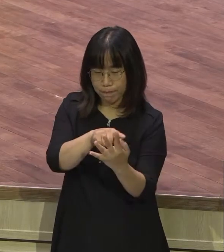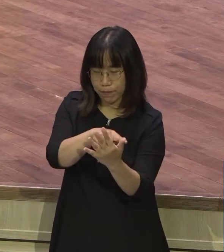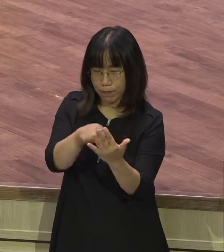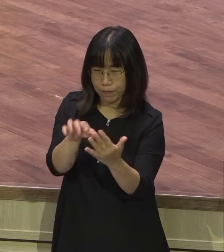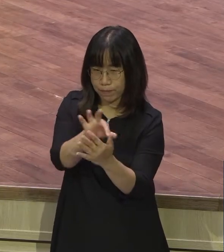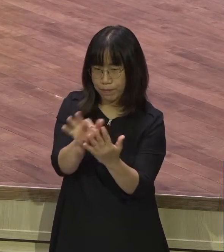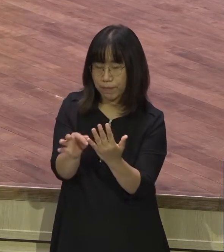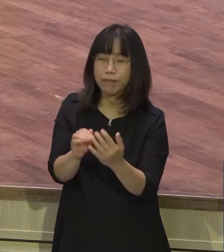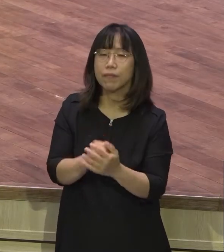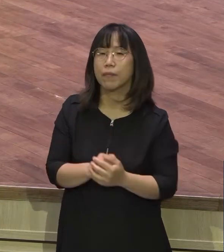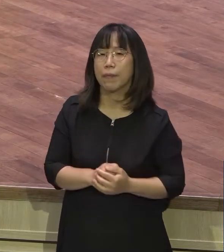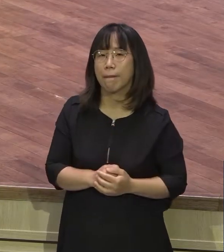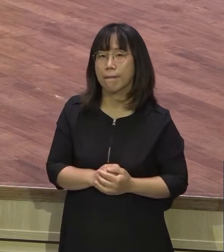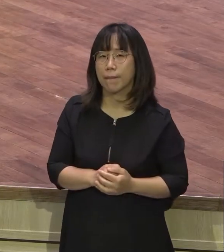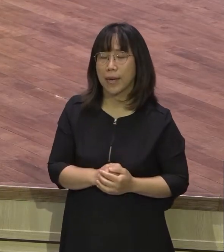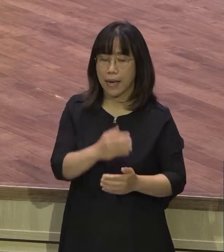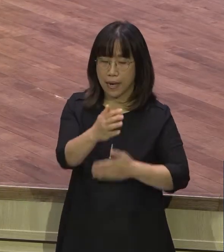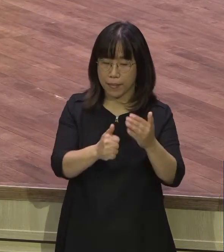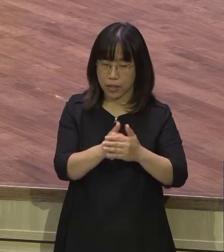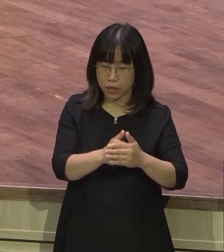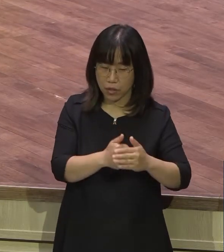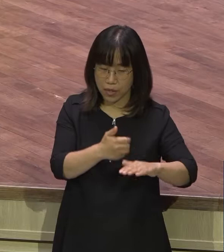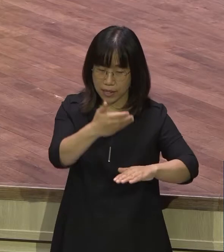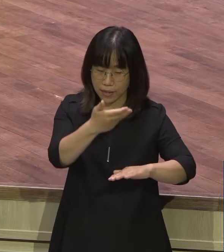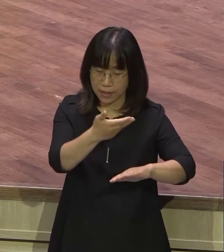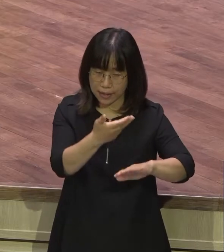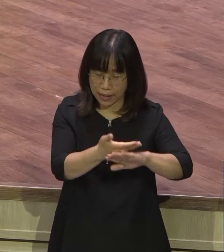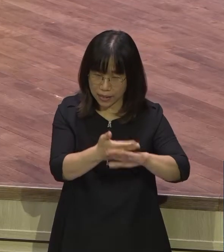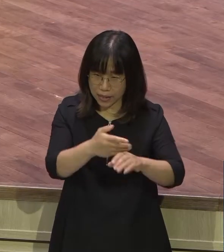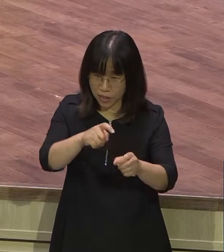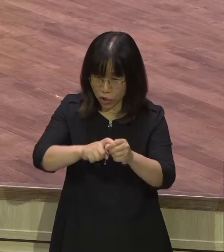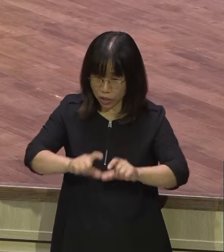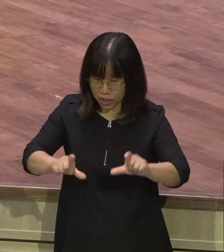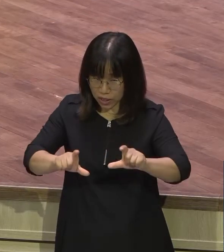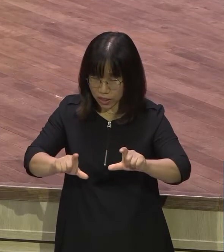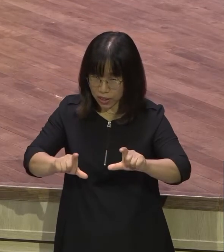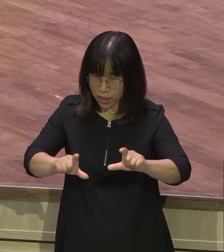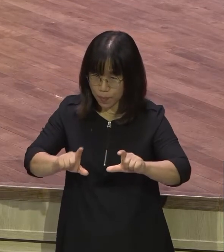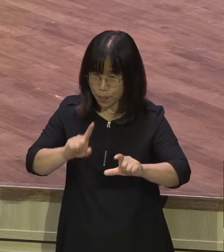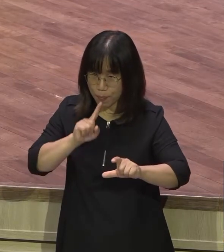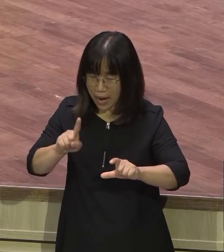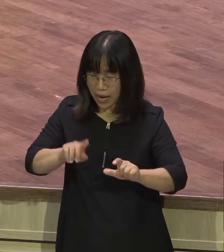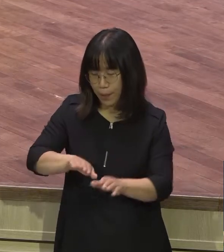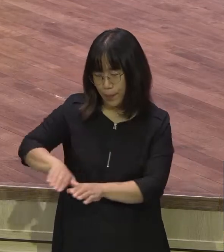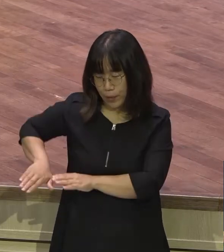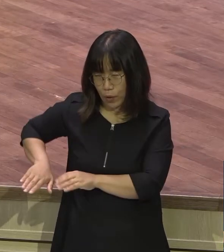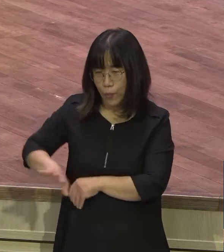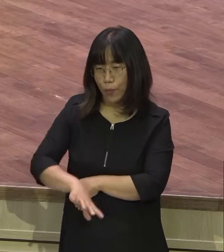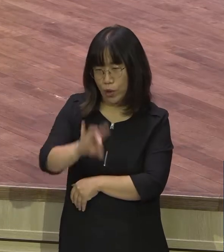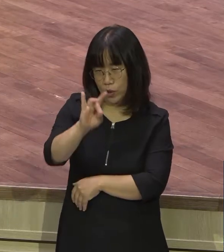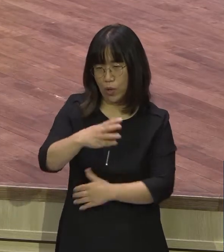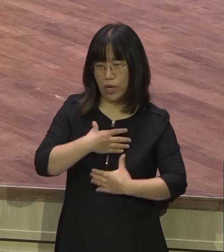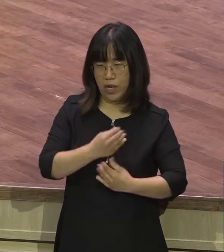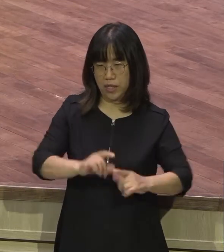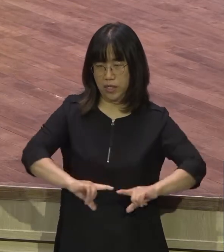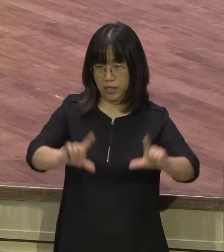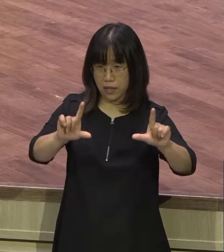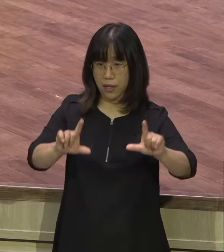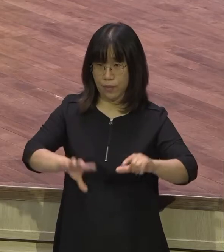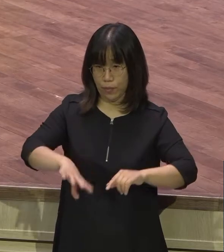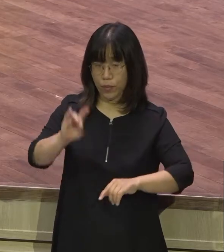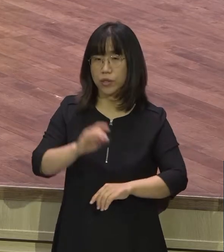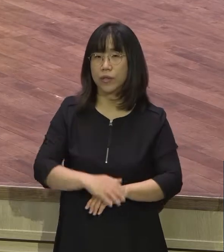불렀다. 하나님께서 다른 절기를 말씀하시지 앞서서 3절 이후로는 쫙 절기에 대해서 말하기. 2월절부터 쫙